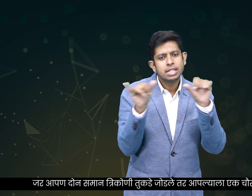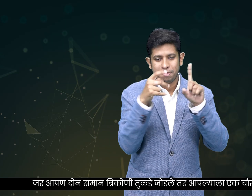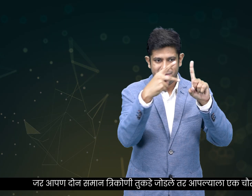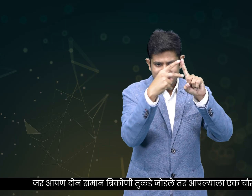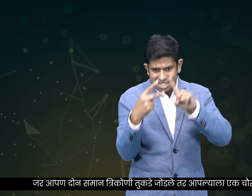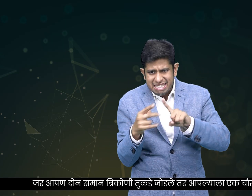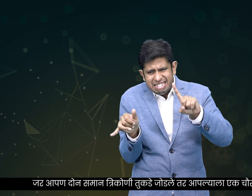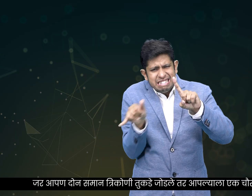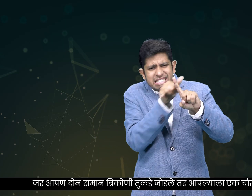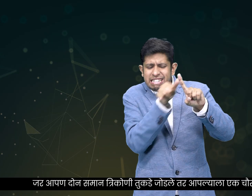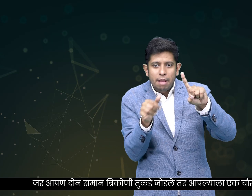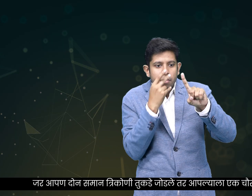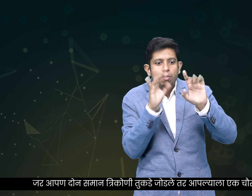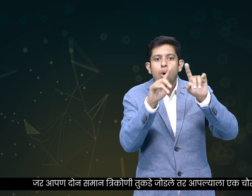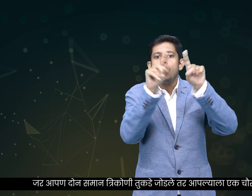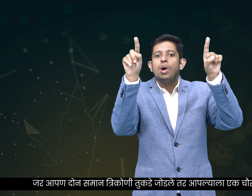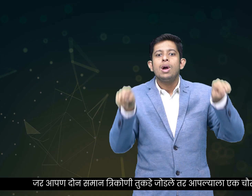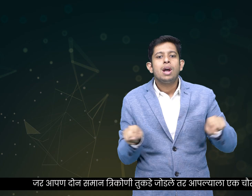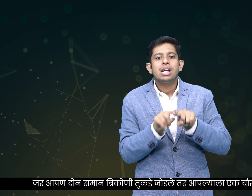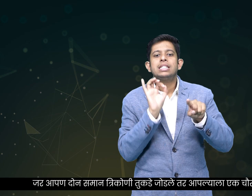त्रिकोणी तुकडे जोडले तर आपल्याला एक चौरस मिळेल.